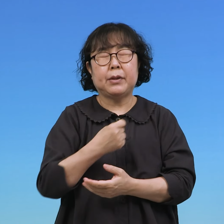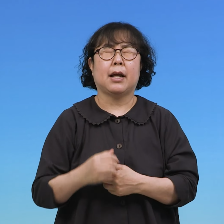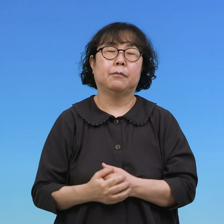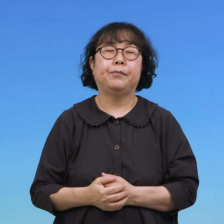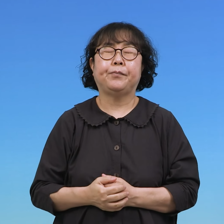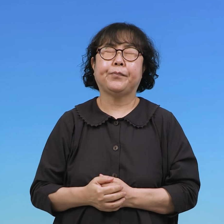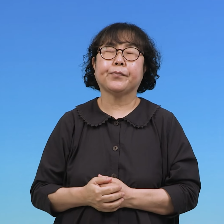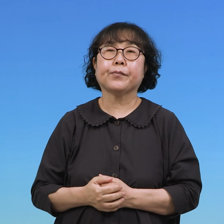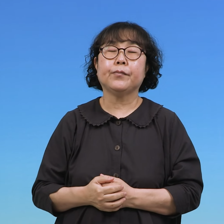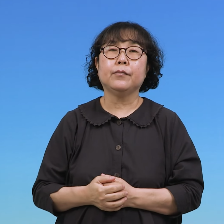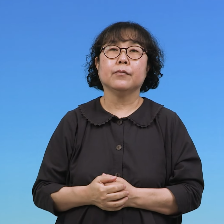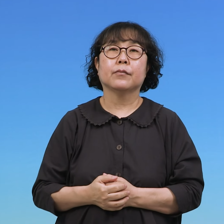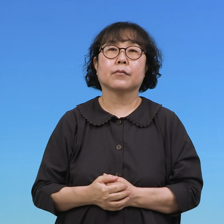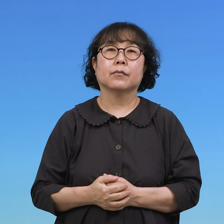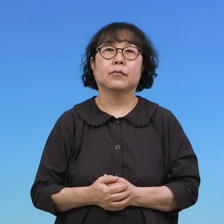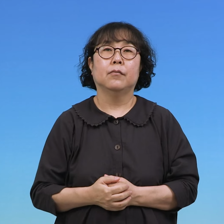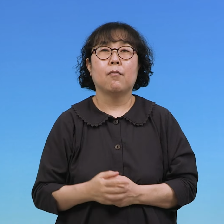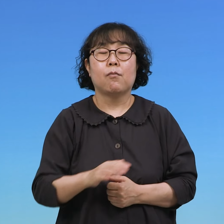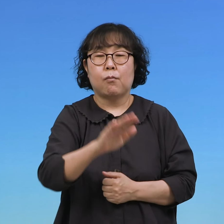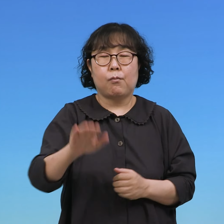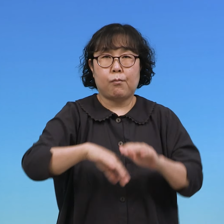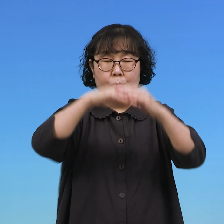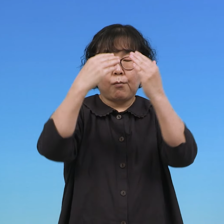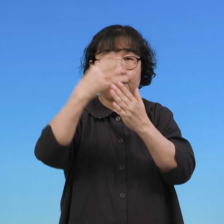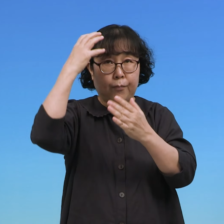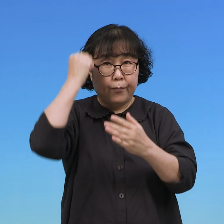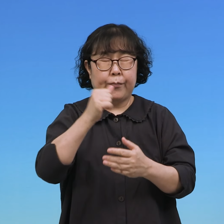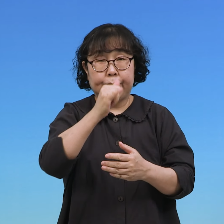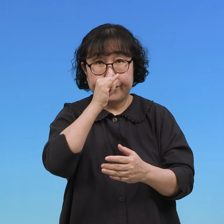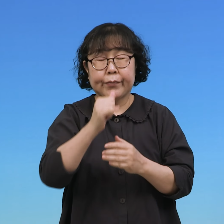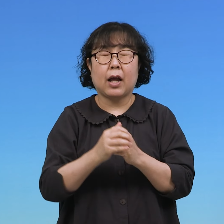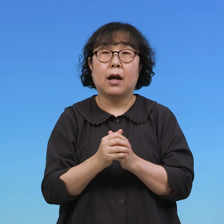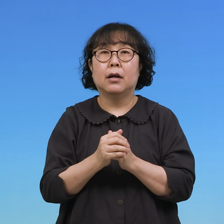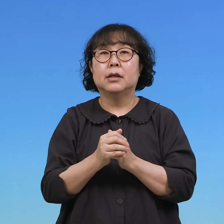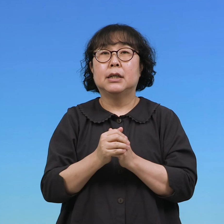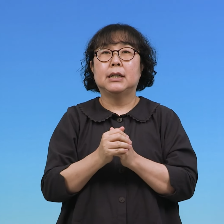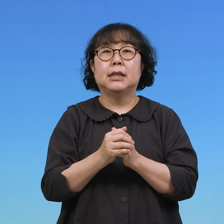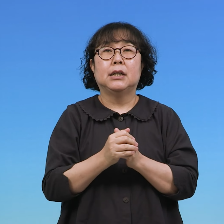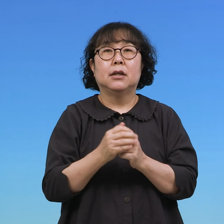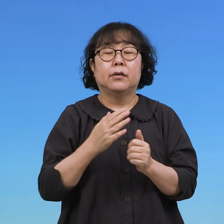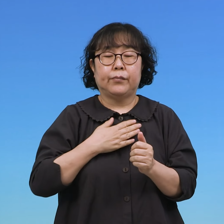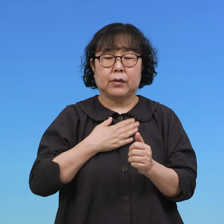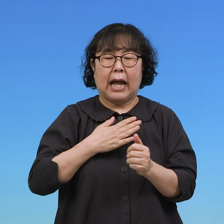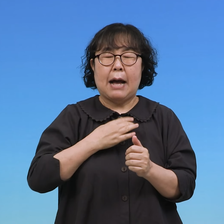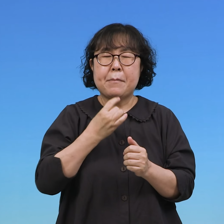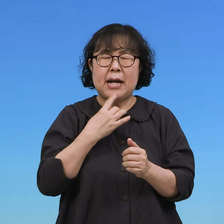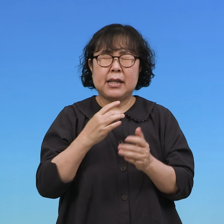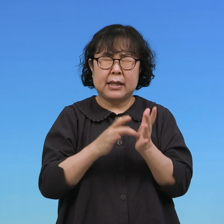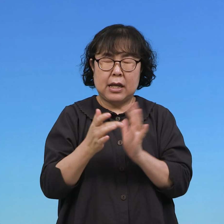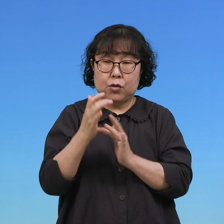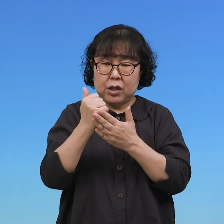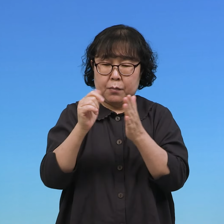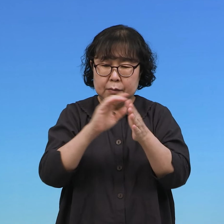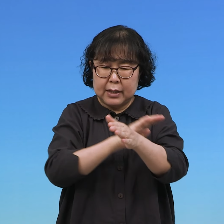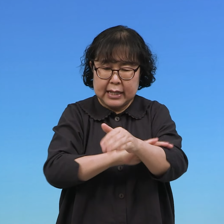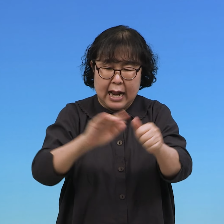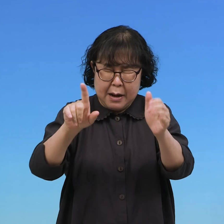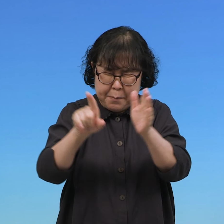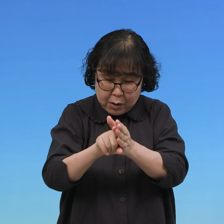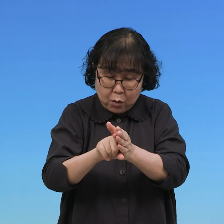이런 말씀들을 통해서 우리 모두가 기억해야 되는 것, 그저 우리 세대만 예수 잘 믿고 우리만 복 받는 게